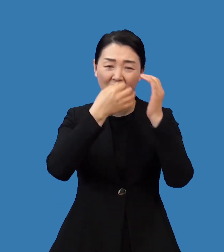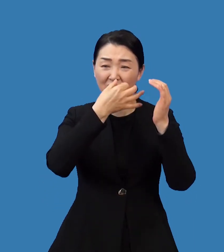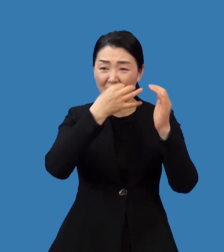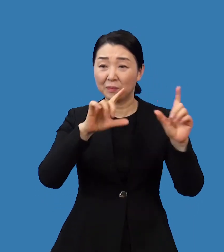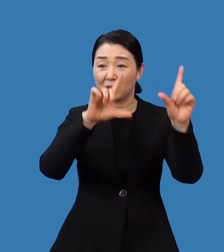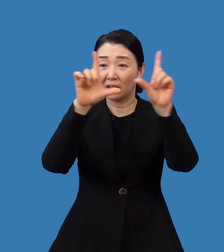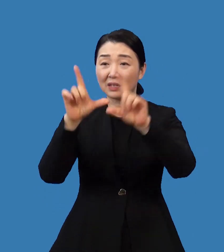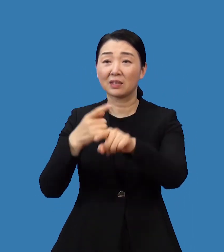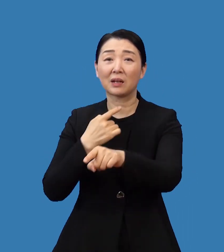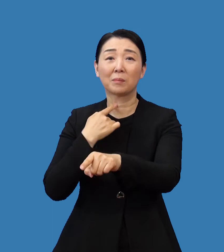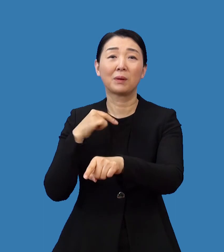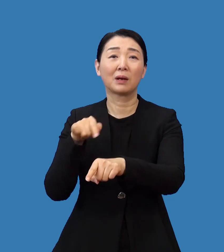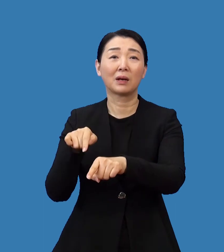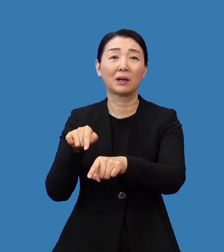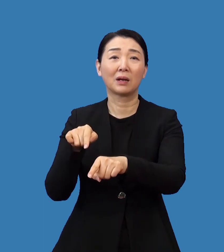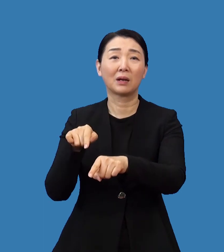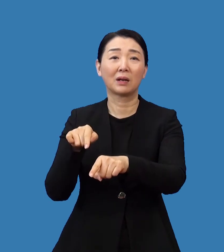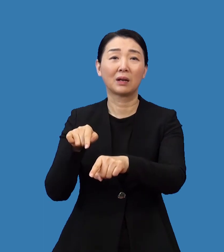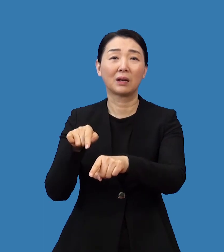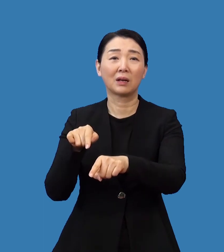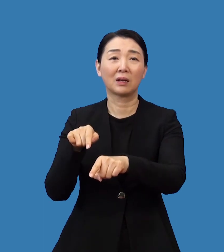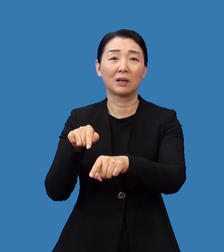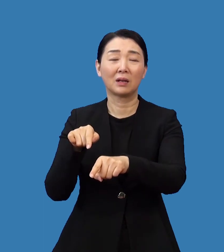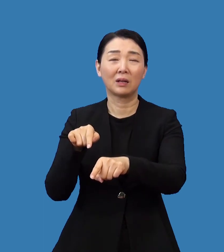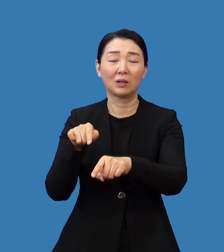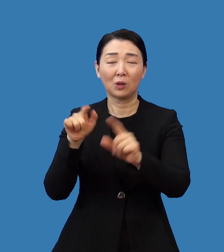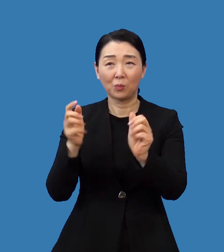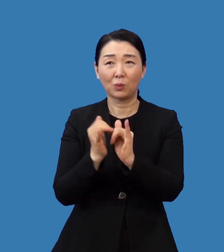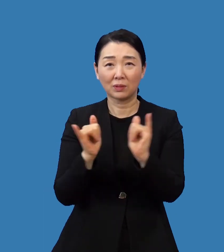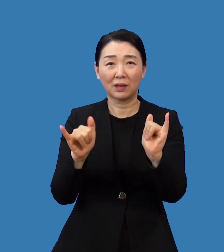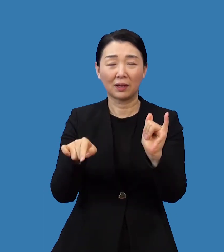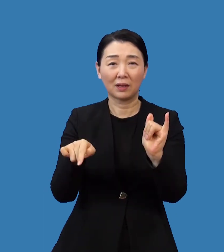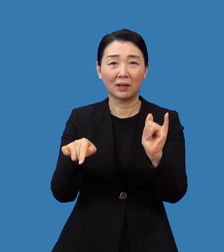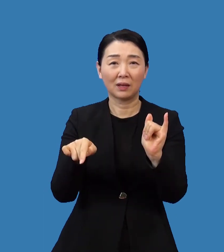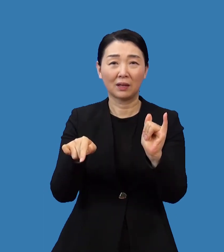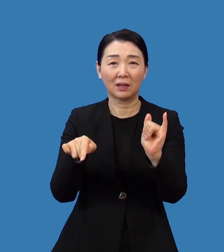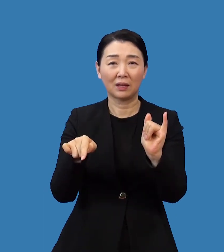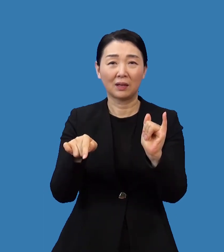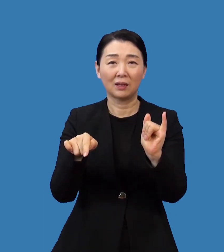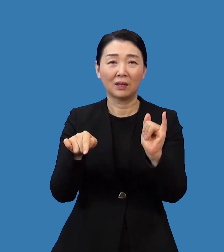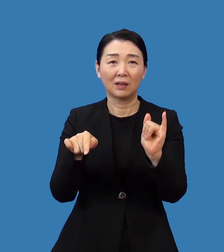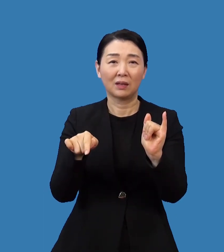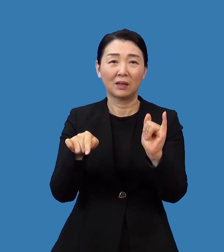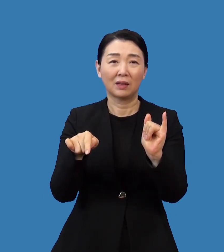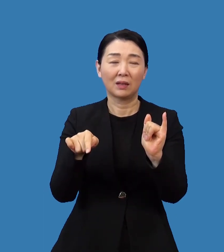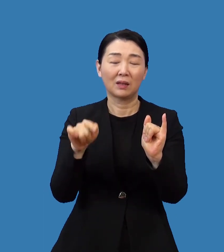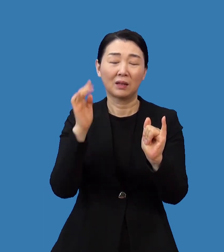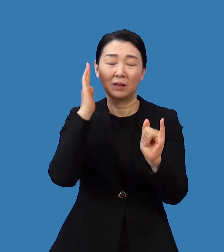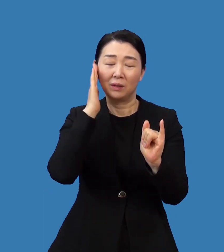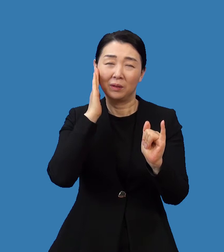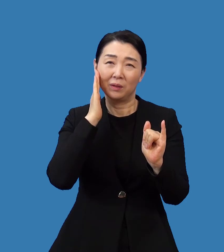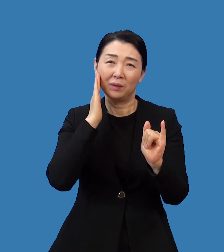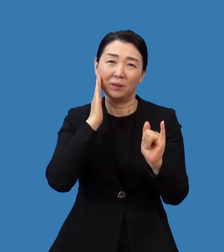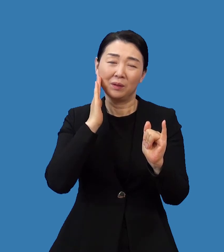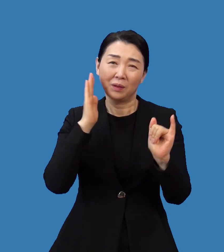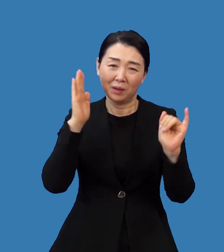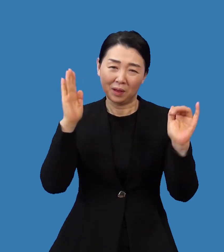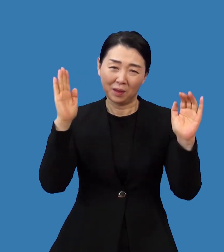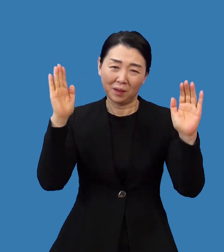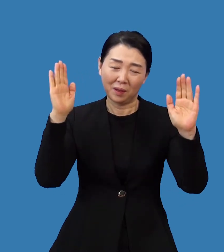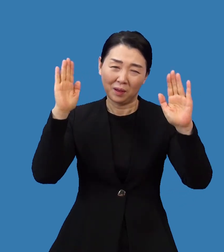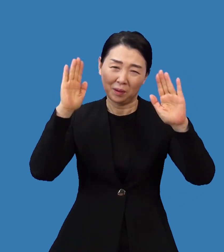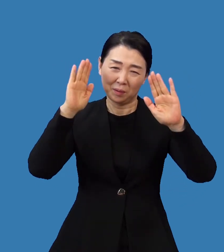목자들은 뜻밖의 밤하늘 가득한 찬양 소리와 함께 들려온 복음의